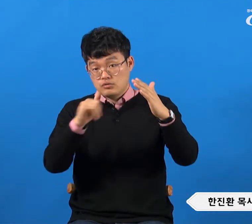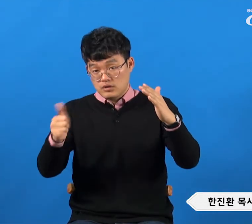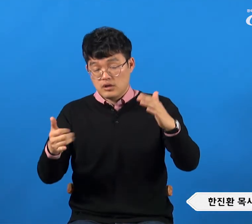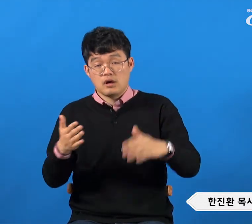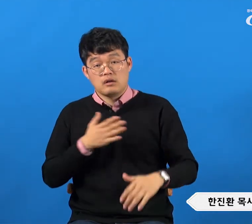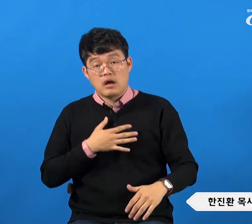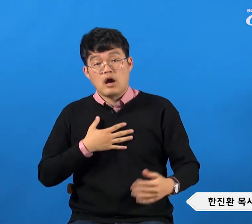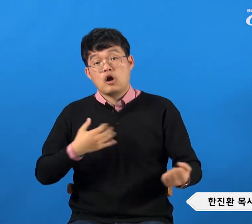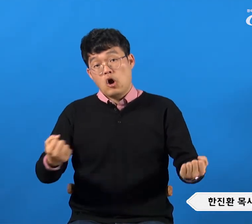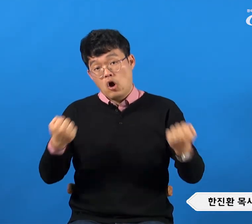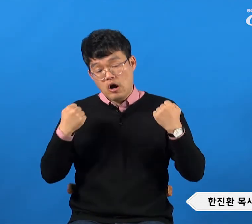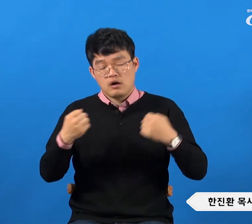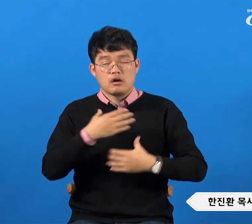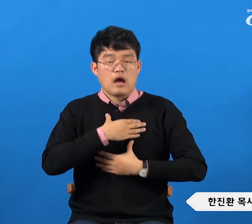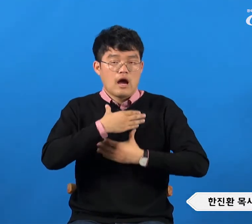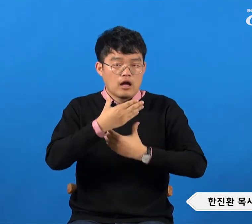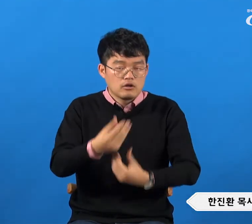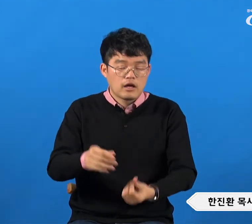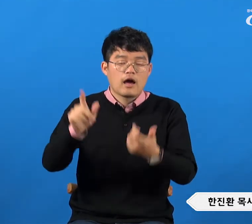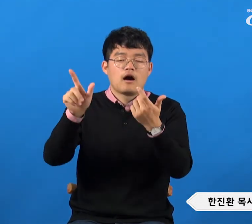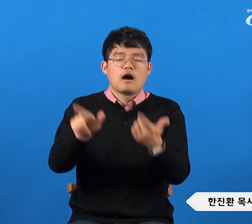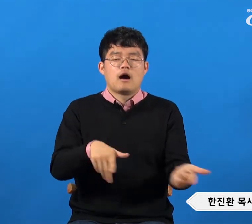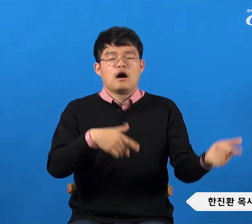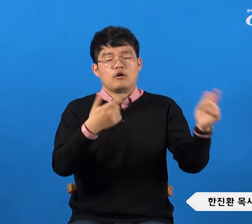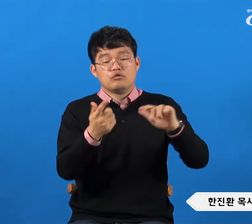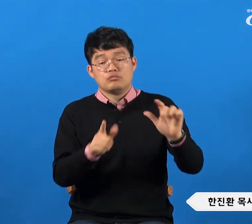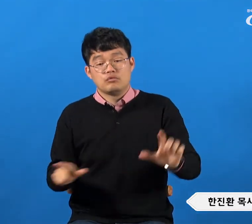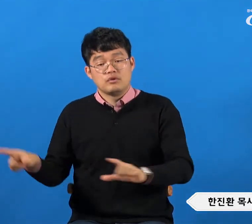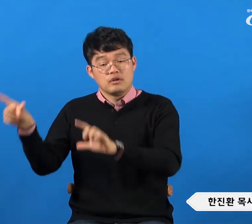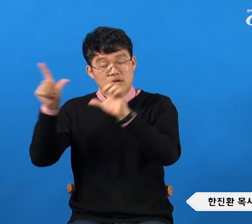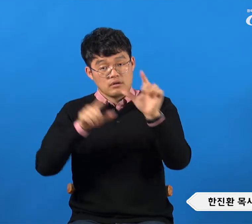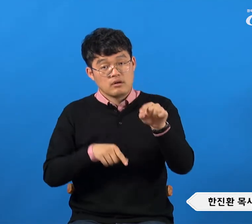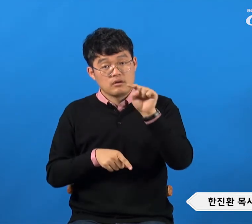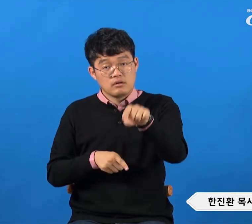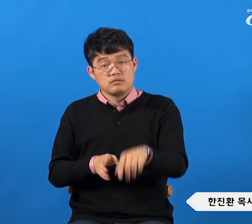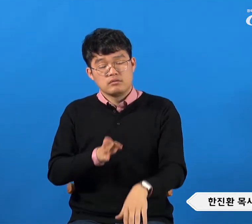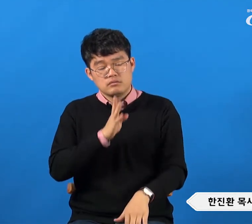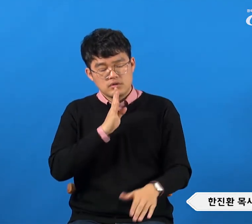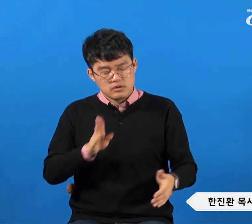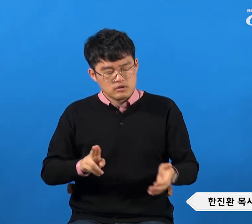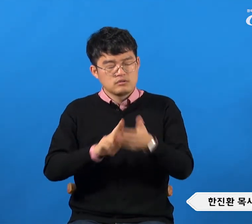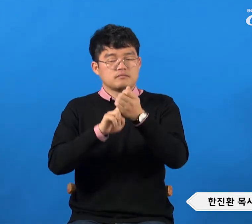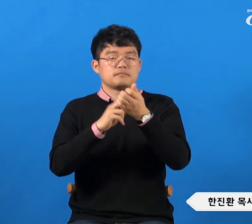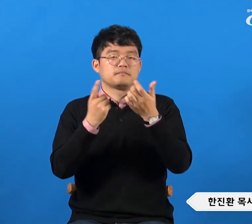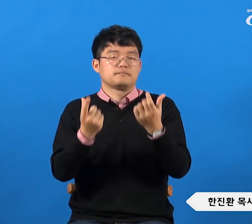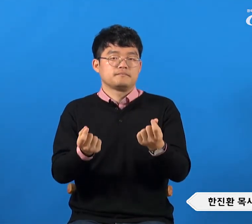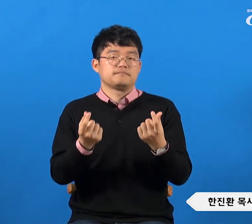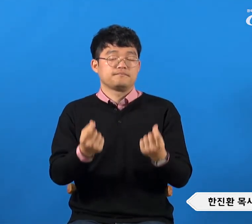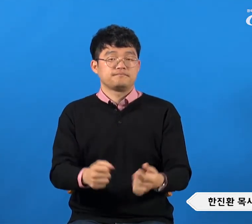가족이 건강하게 안전하게 하루를 지낸 그것이 정말 기적입니다.